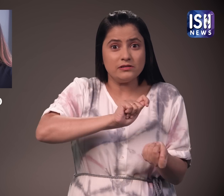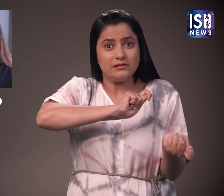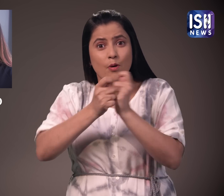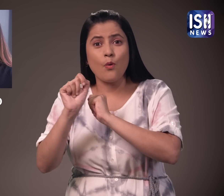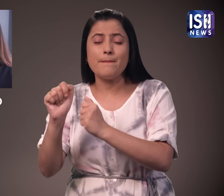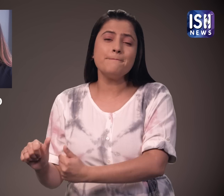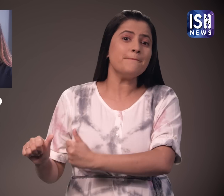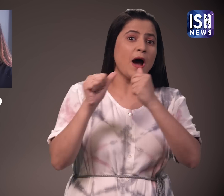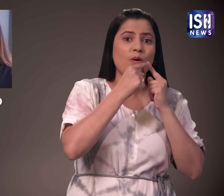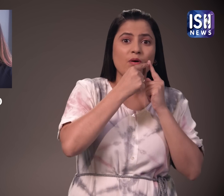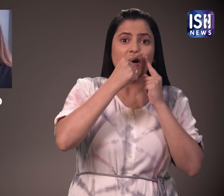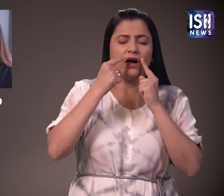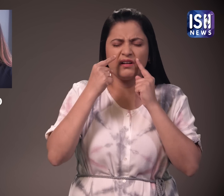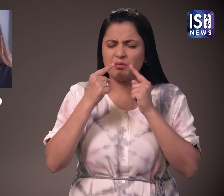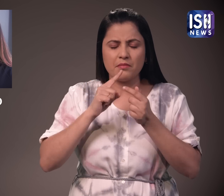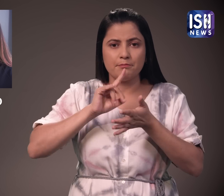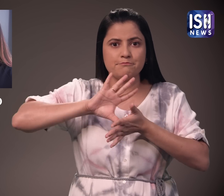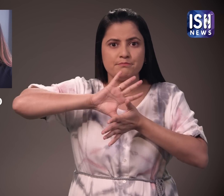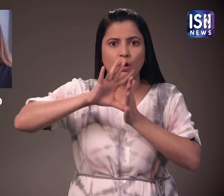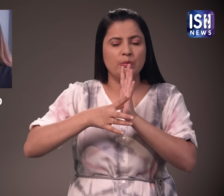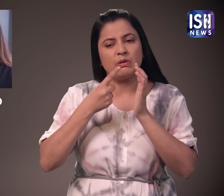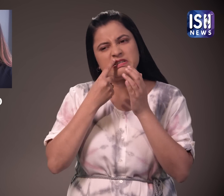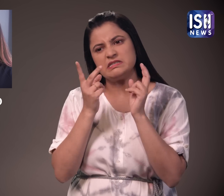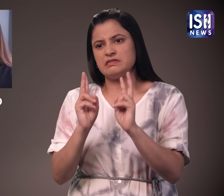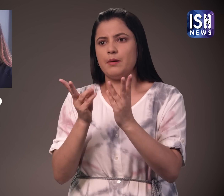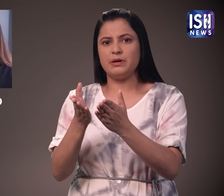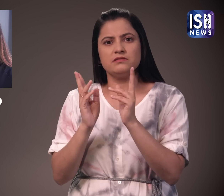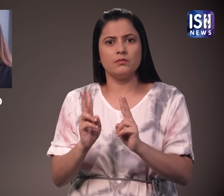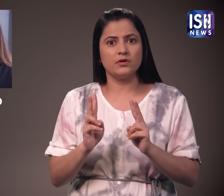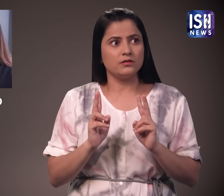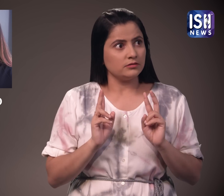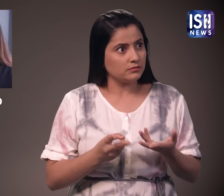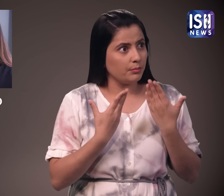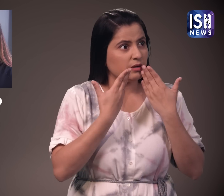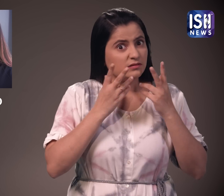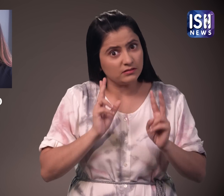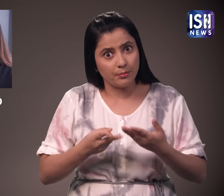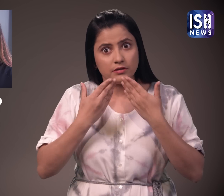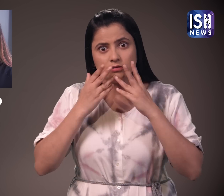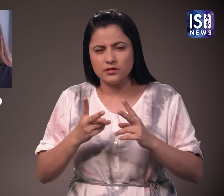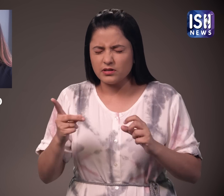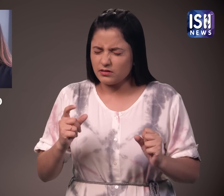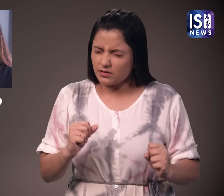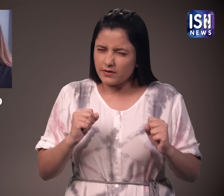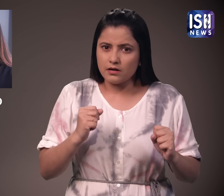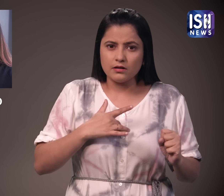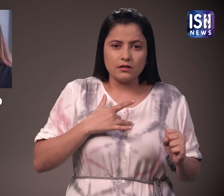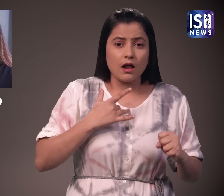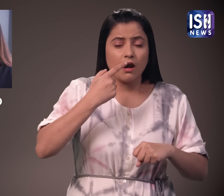होटों को पहले की तरह फिर से बनाने में मदद नहीं कर सका जब वहां बाहर होती थी तो लोगों द्वारा